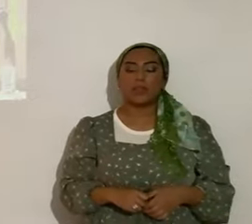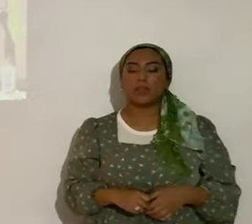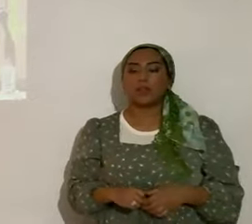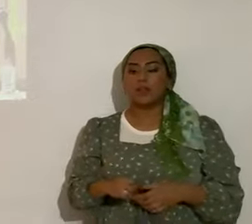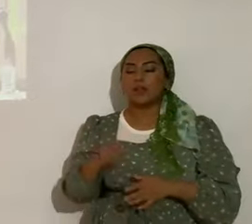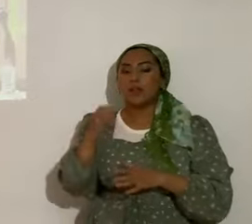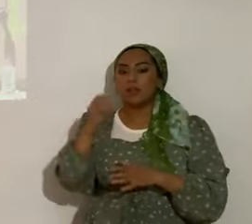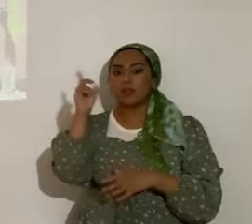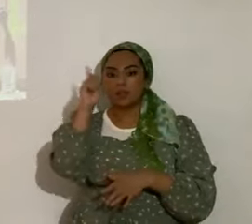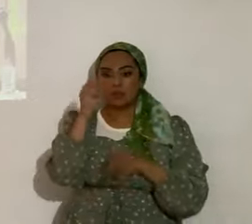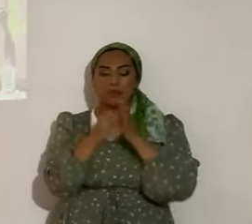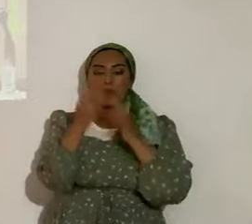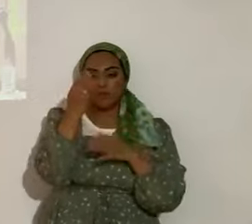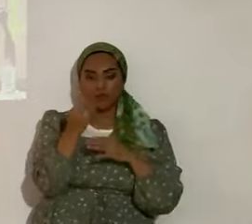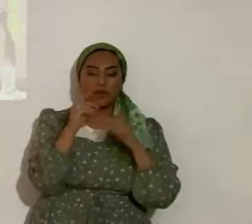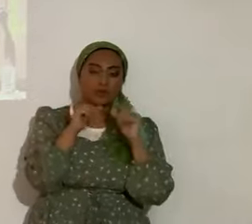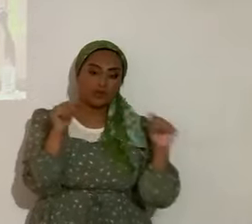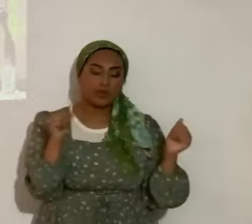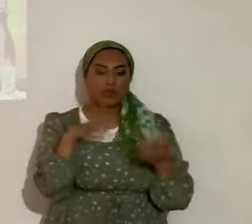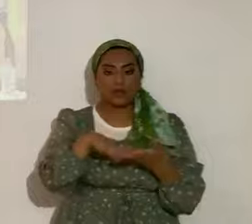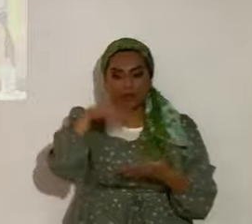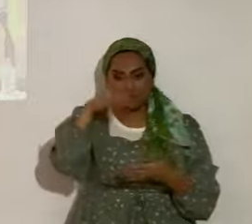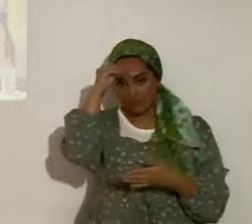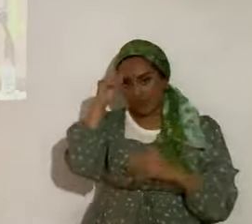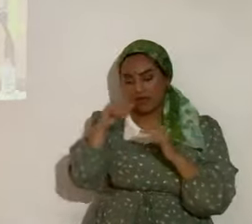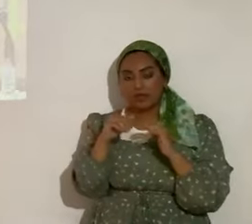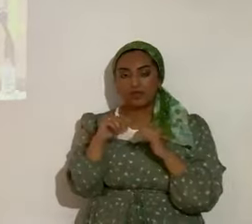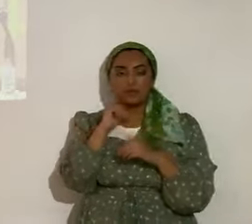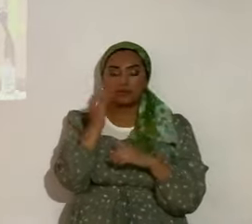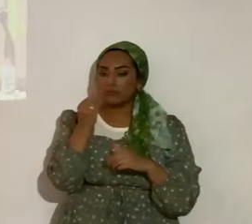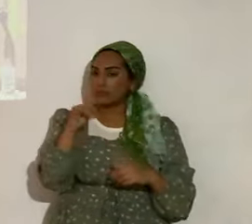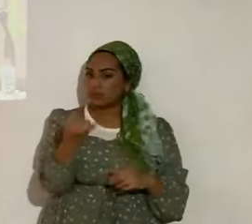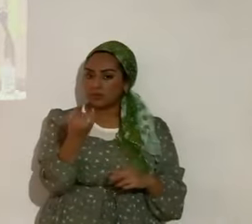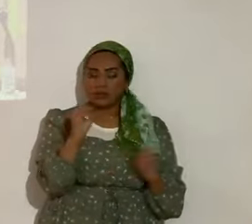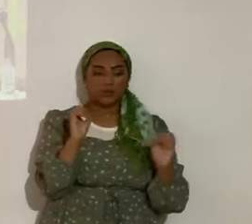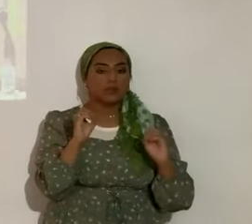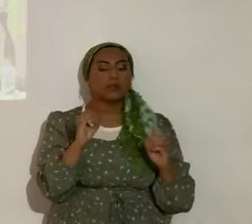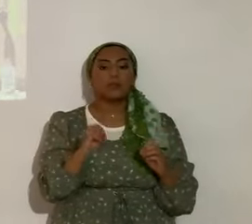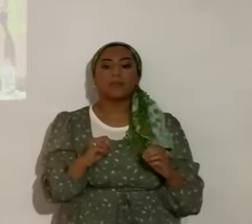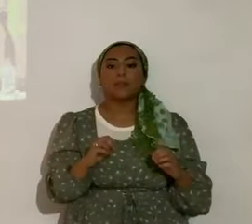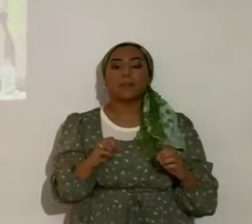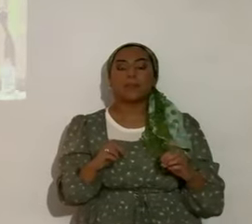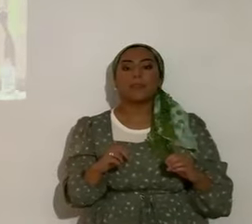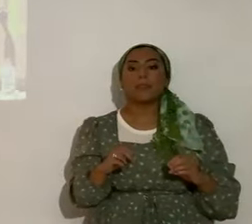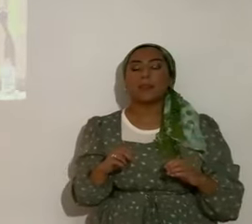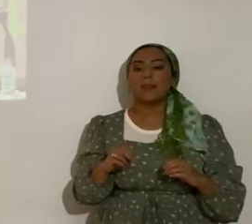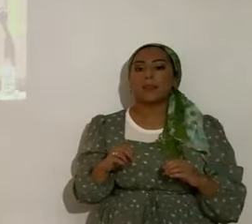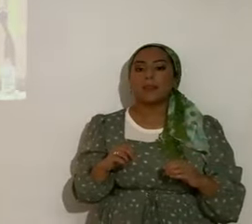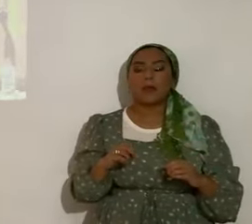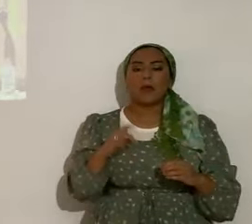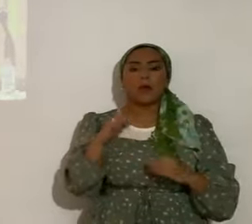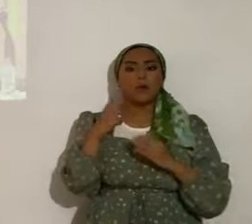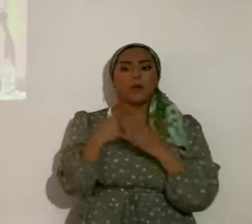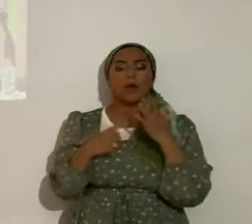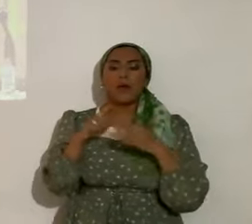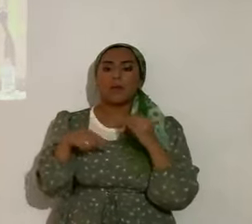11, Deuteronomio 14, etc. Sí, has aprendido eso. ¿Cómo? No comes camarones, no comes esto, no comes eso. ¿Y el salmón del monte?